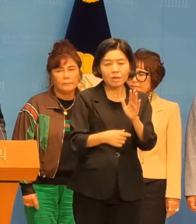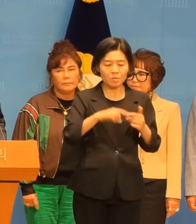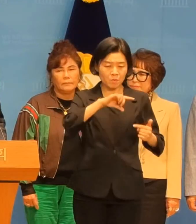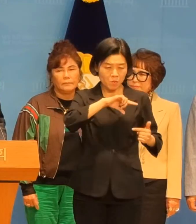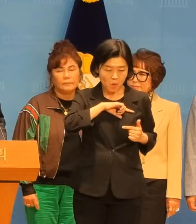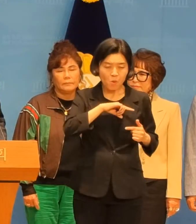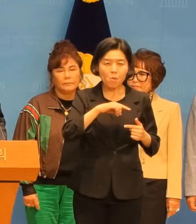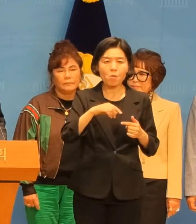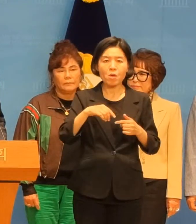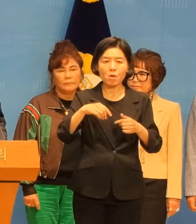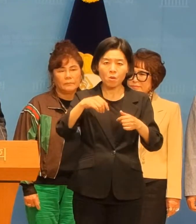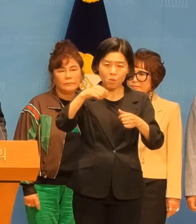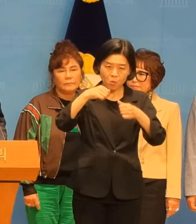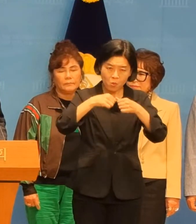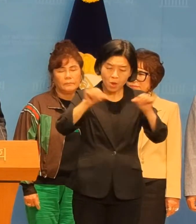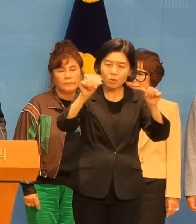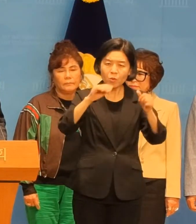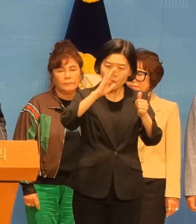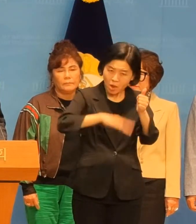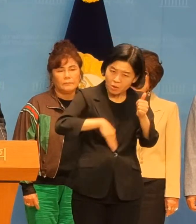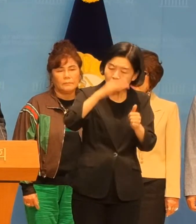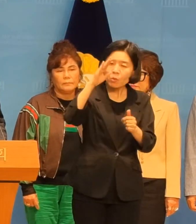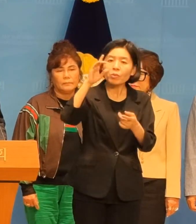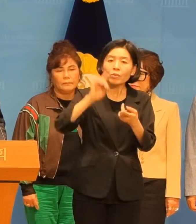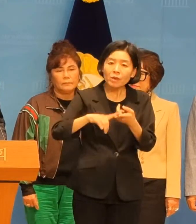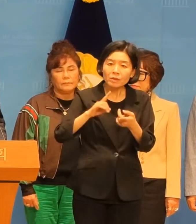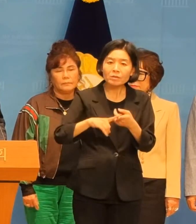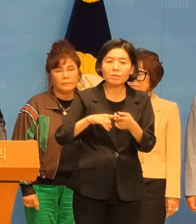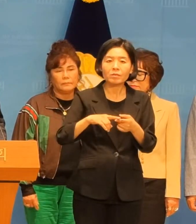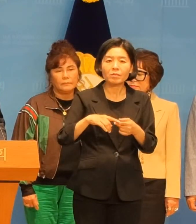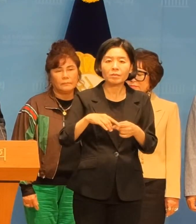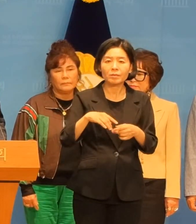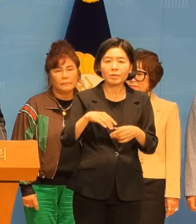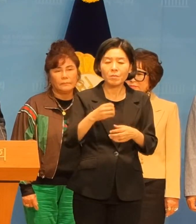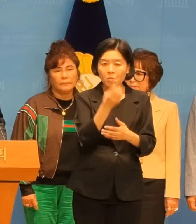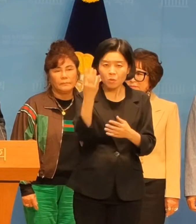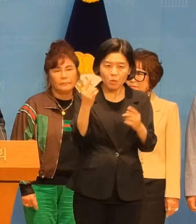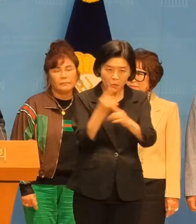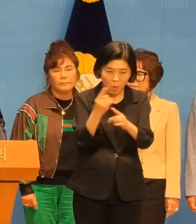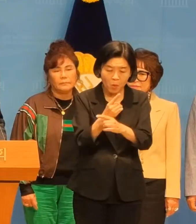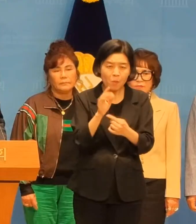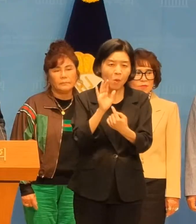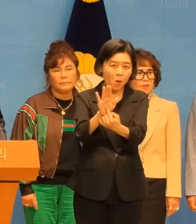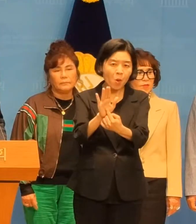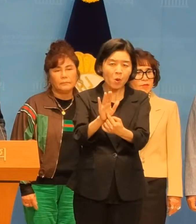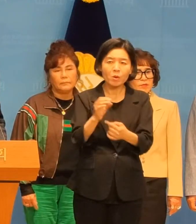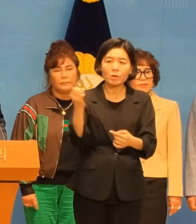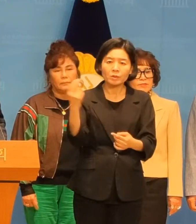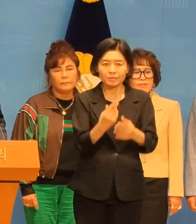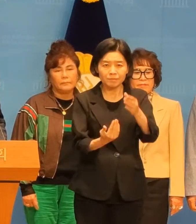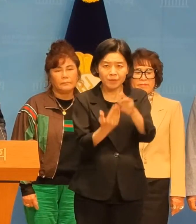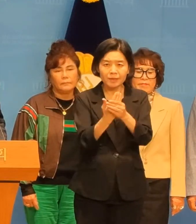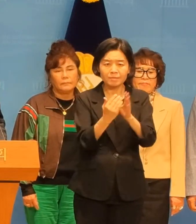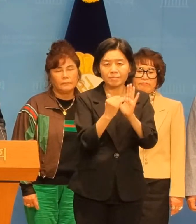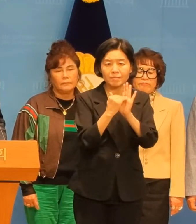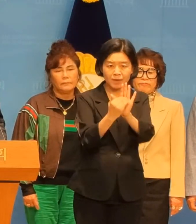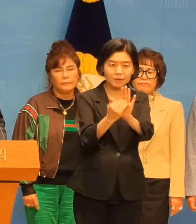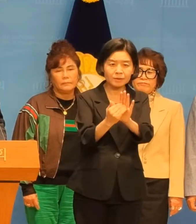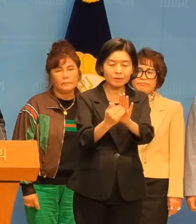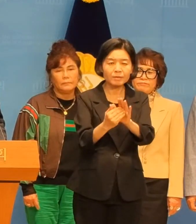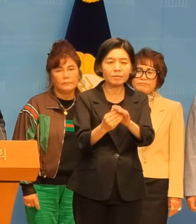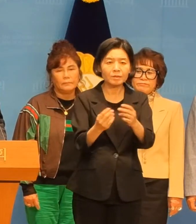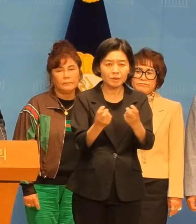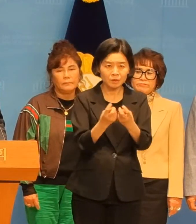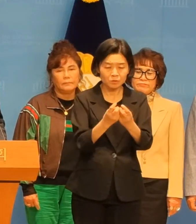점에 대해 정정 보도와 재발 방지 대책을